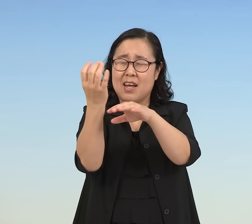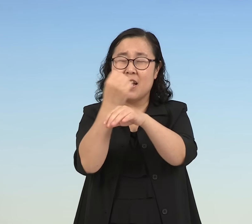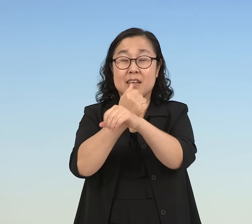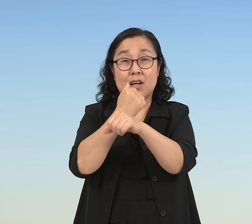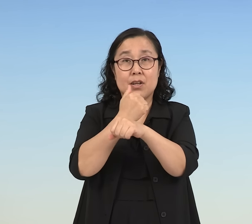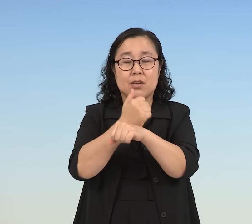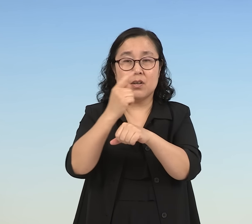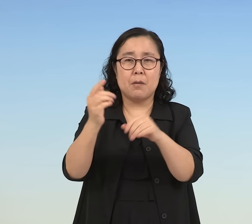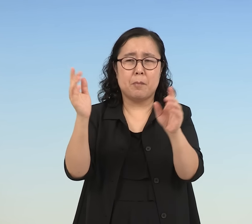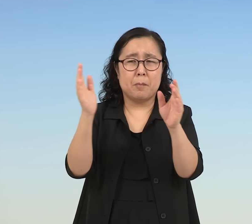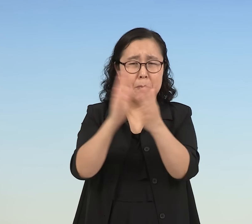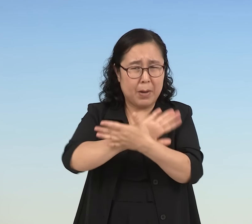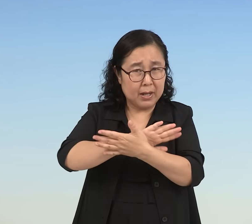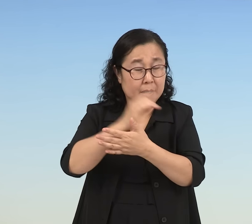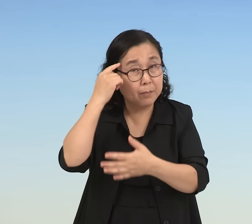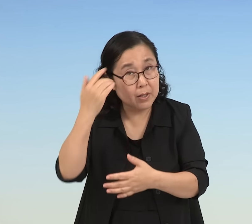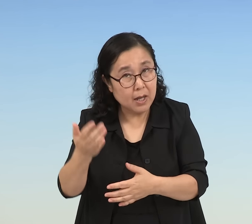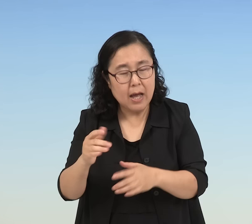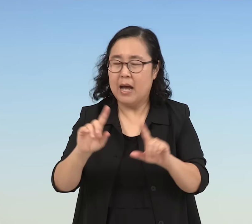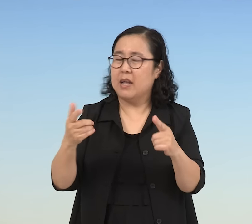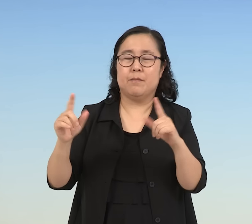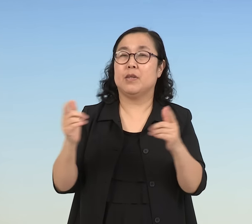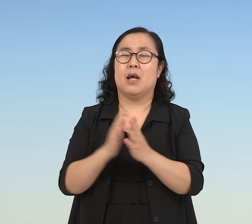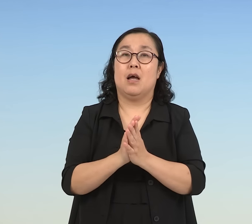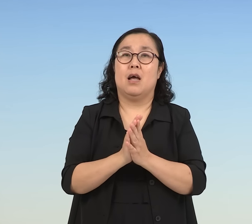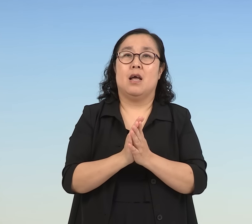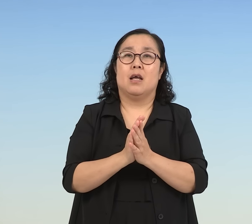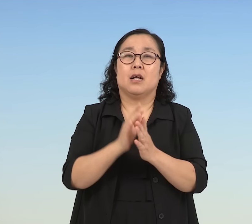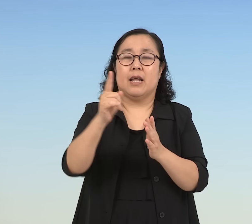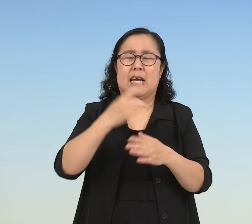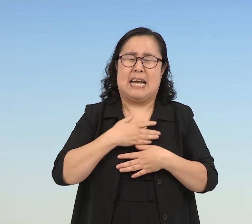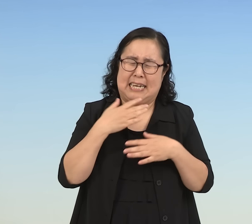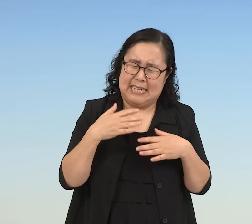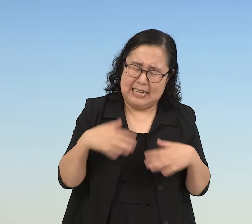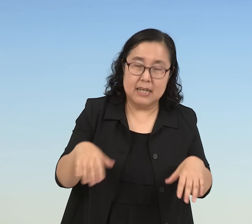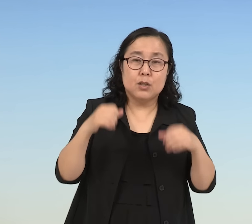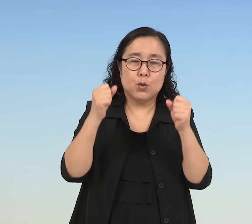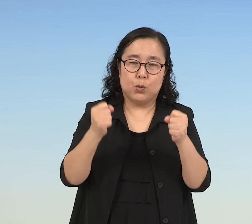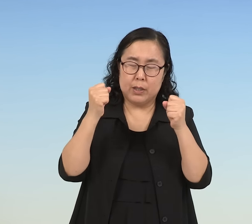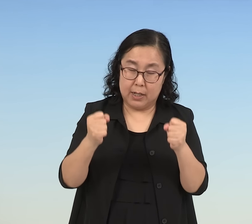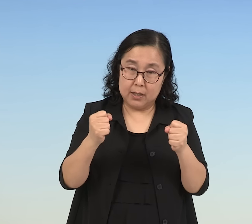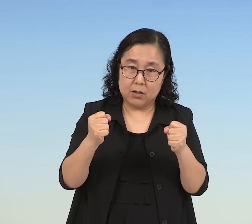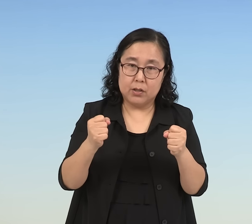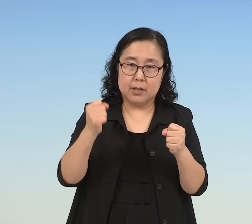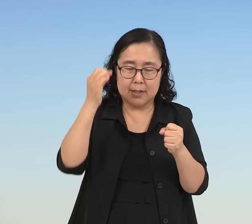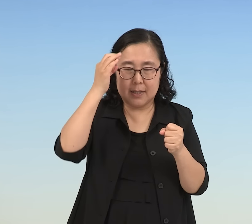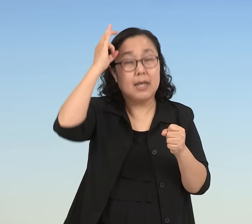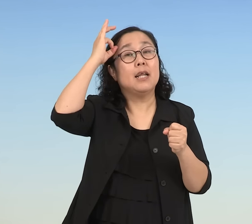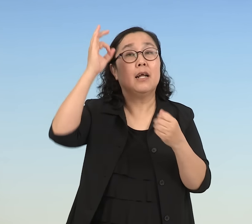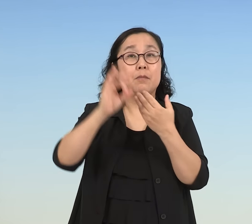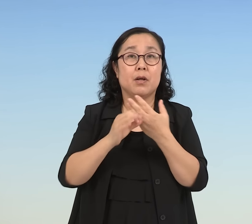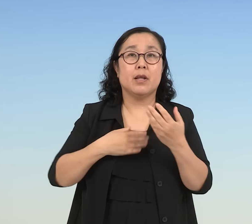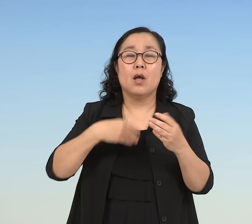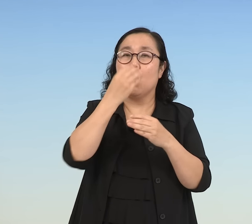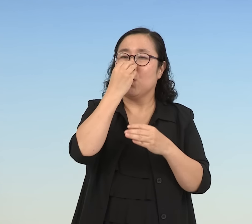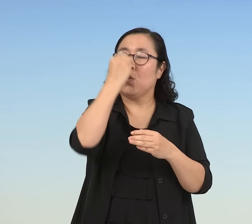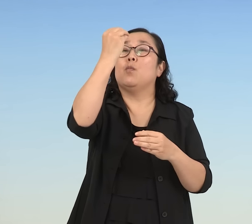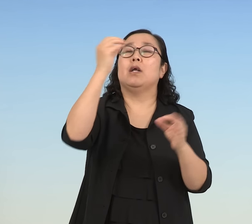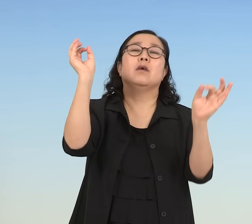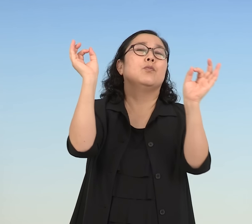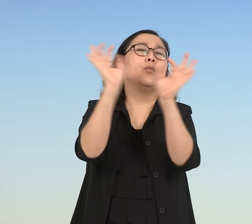이게 뭐 달라지겠습니까? 인간이 이 사실을 자각하는 것으로부터 이 교만이 없어지는 거예요.